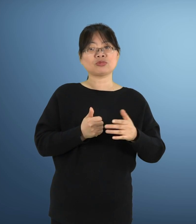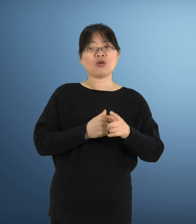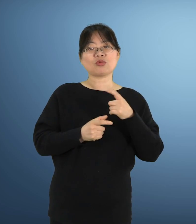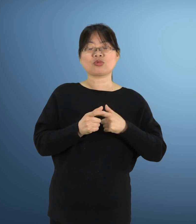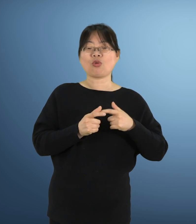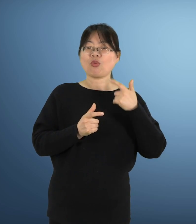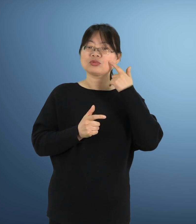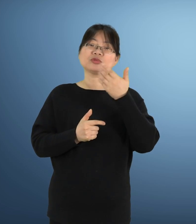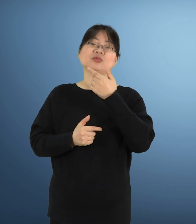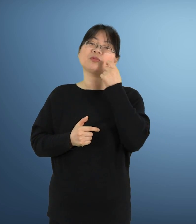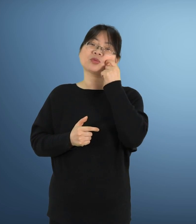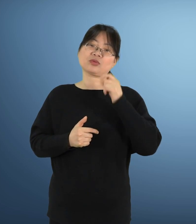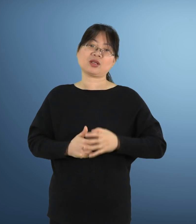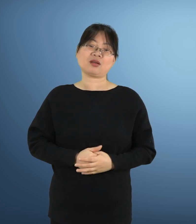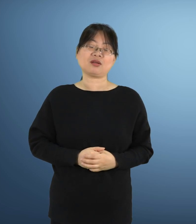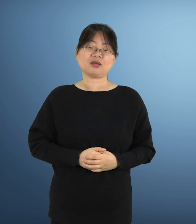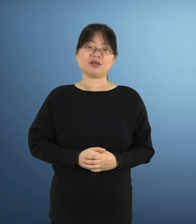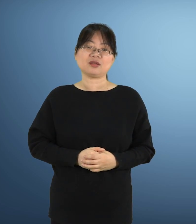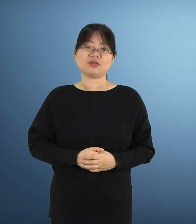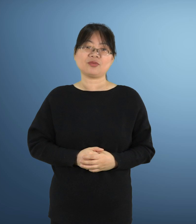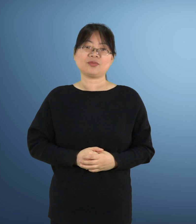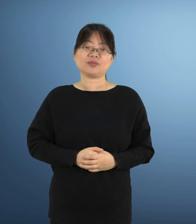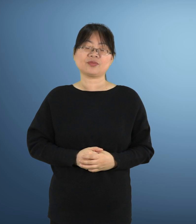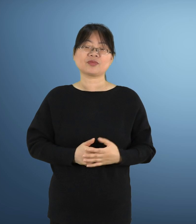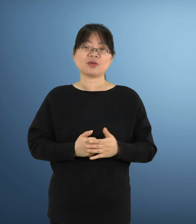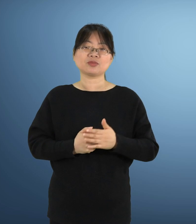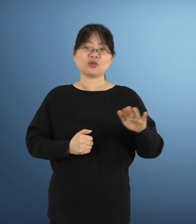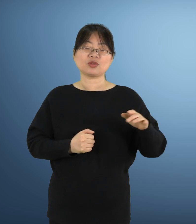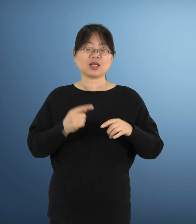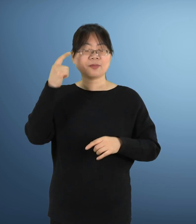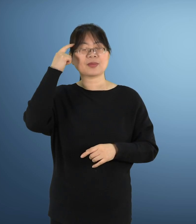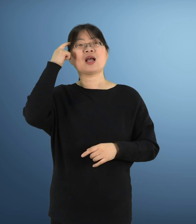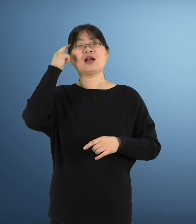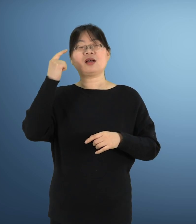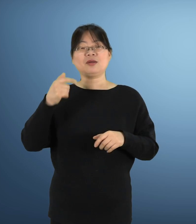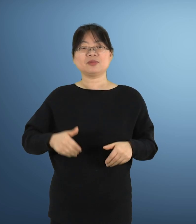그러면 여기에서 우리는 두 가지 사실을 먼저 깨달아야 돼요.